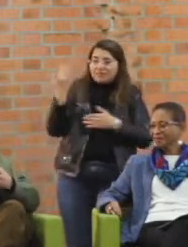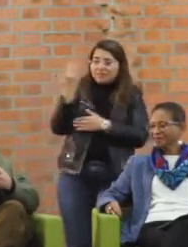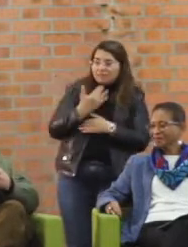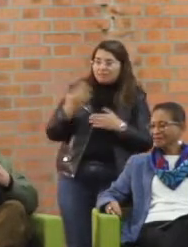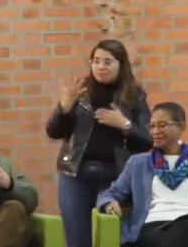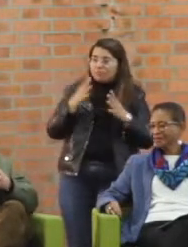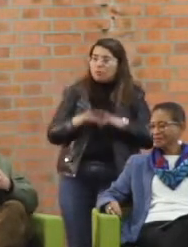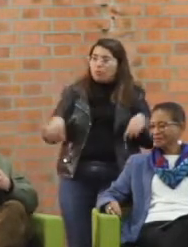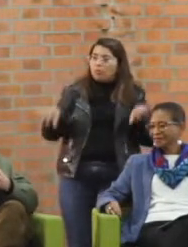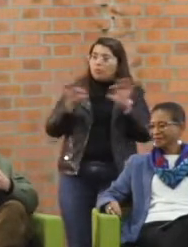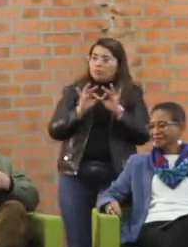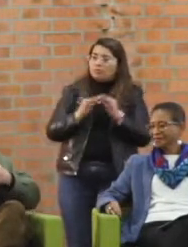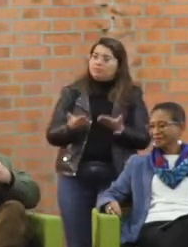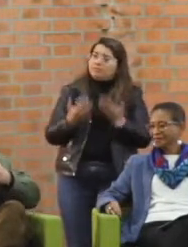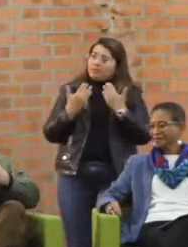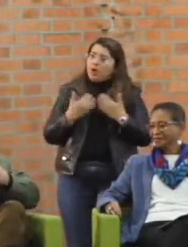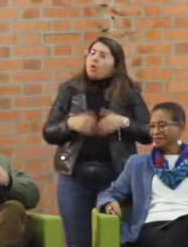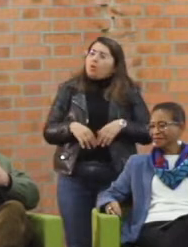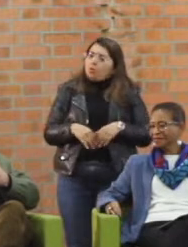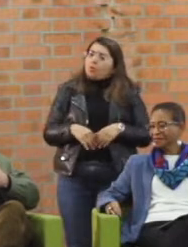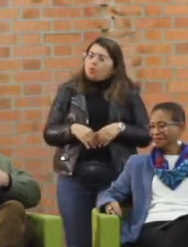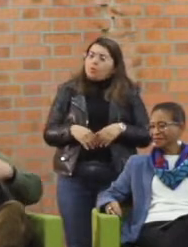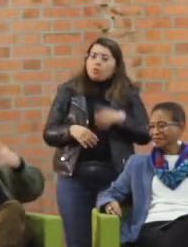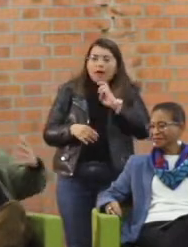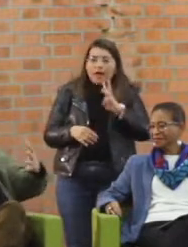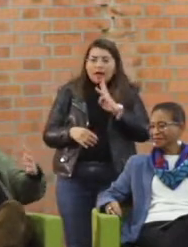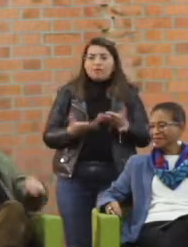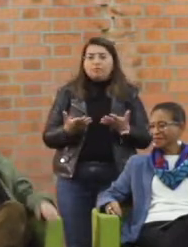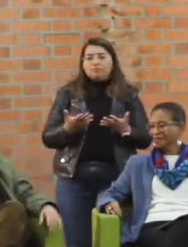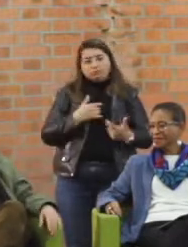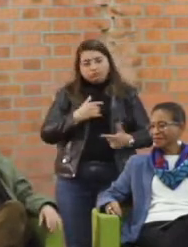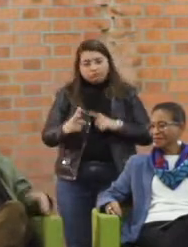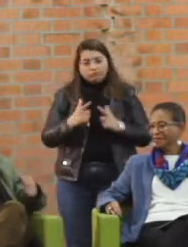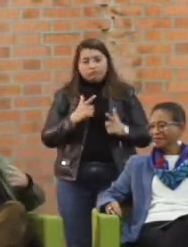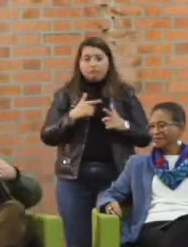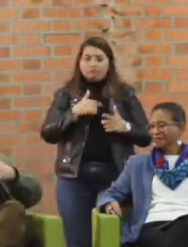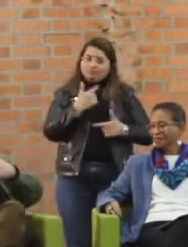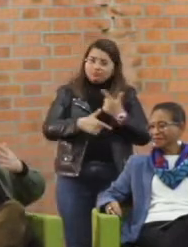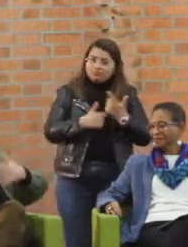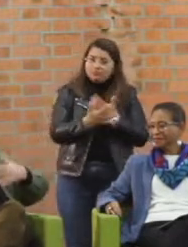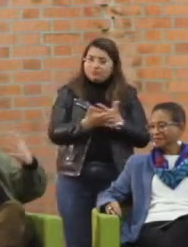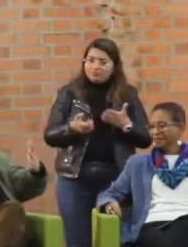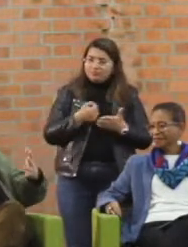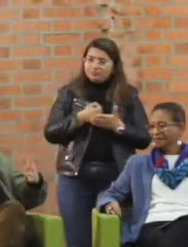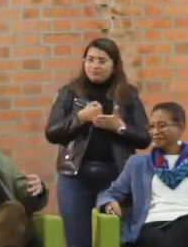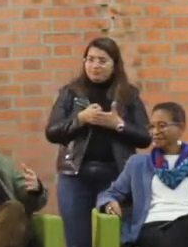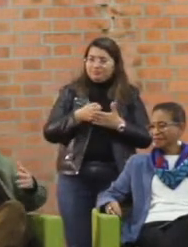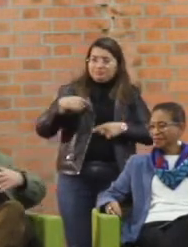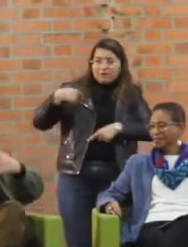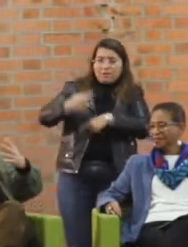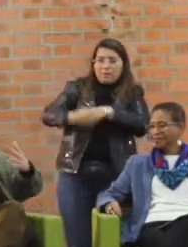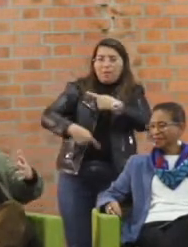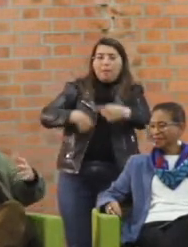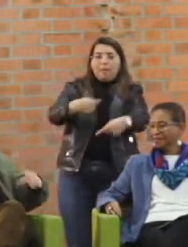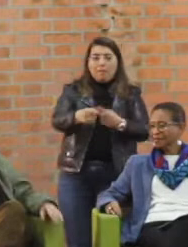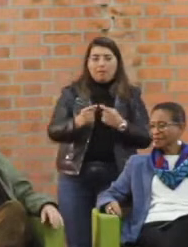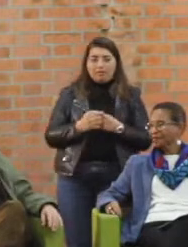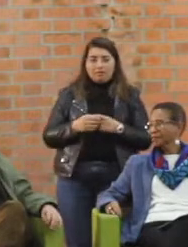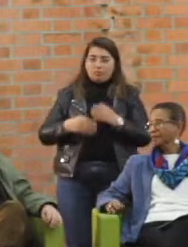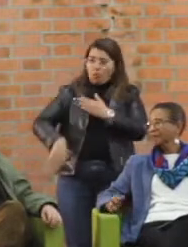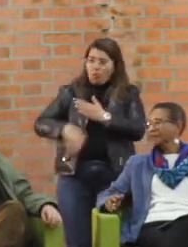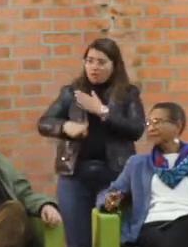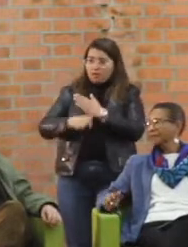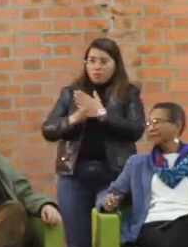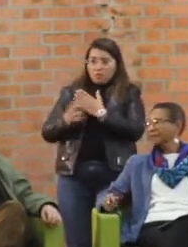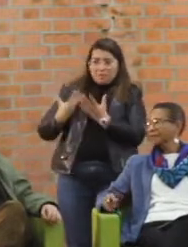valioso que vale la pena que que perdure en el tiempo que que se reproduzca en otras personas que continúen